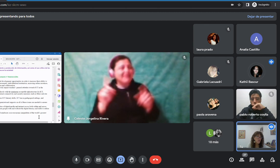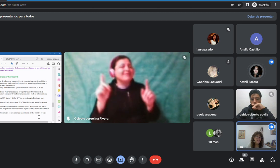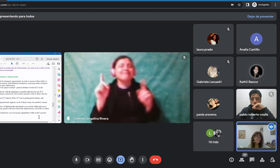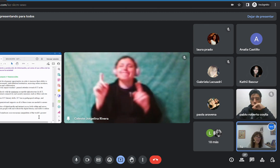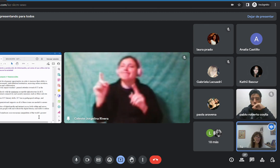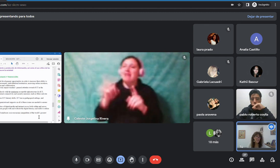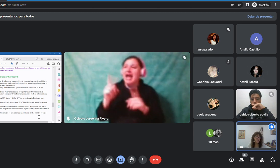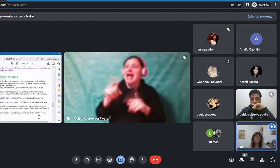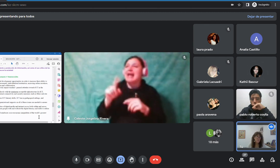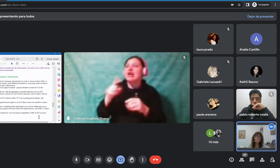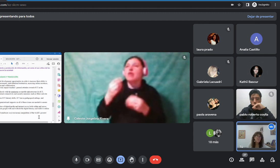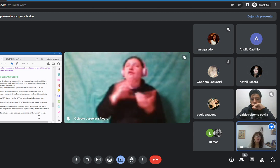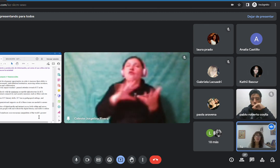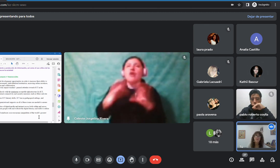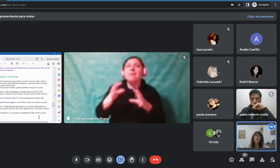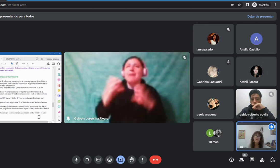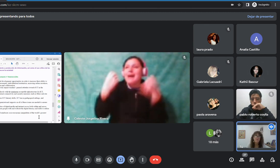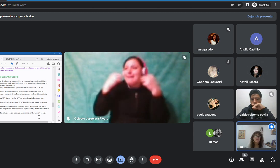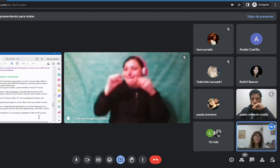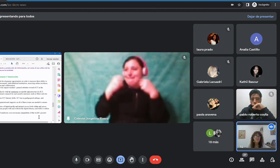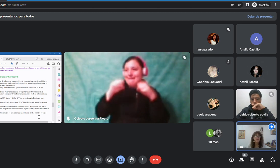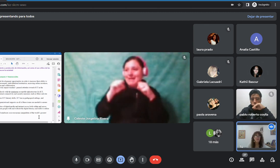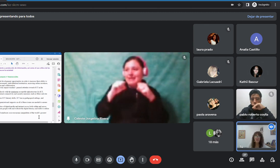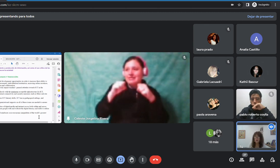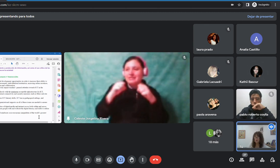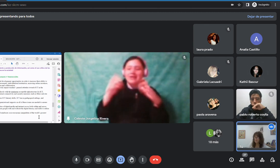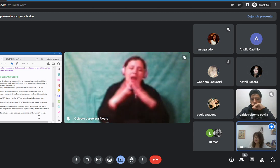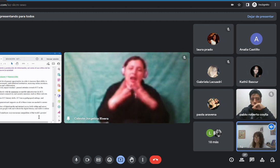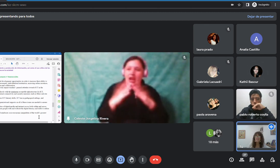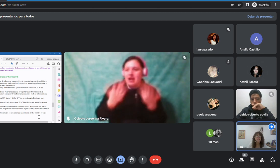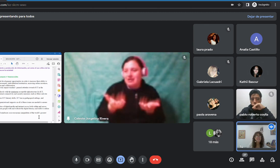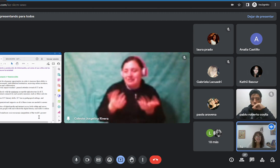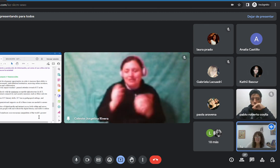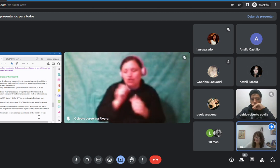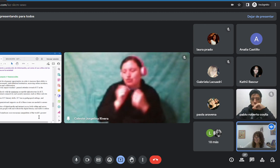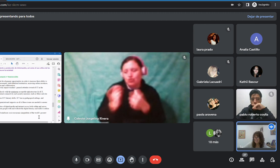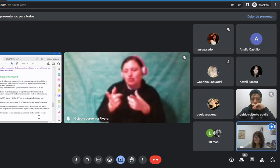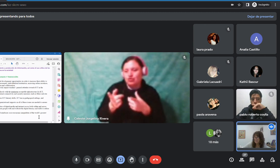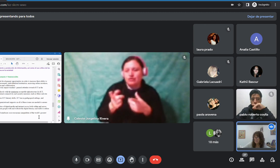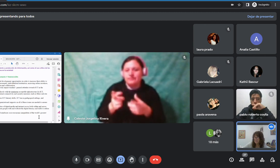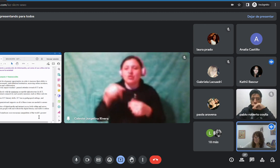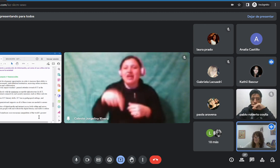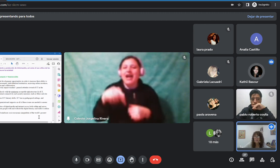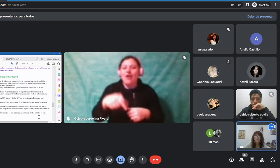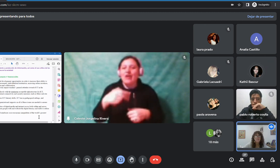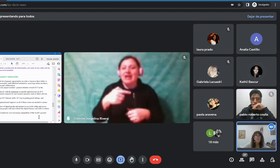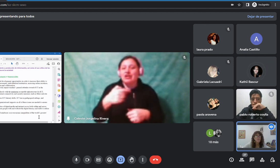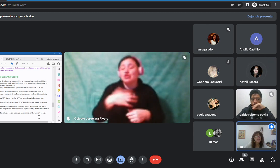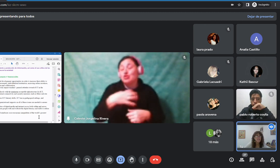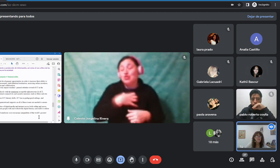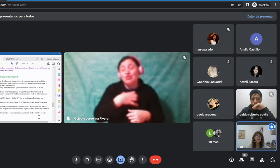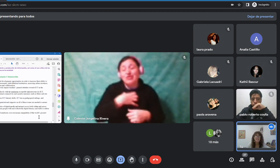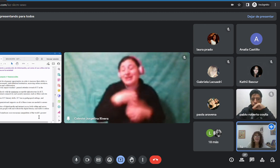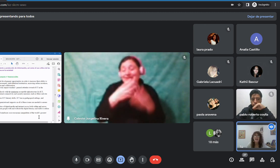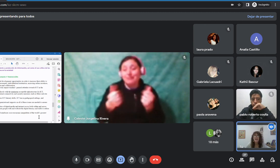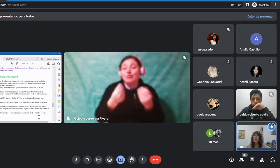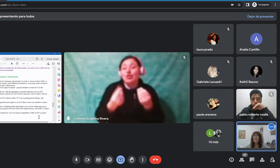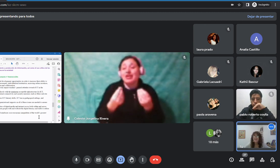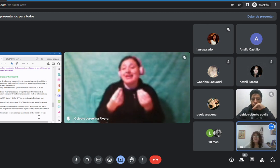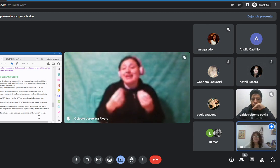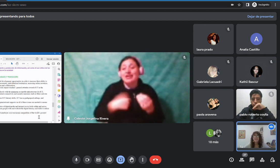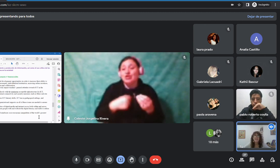ya tengo que prepararme porque tengo una clase de maestría, ¿sí? Estoy responsable de una materia de maestría